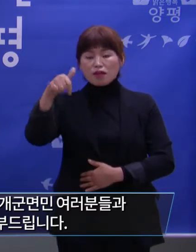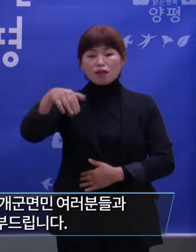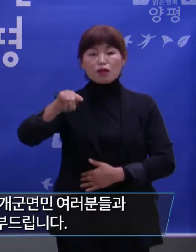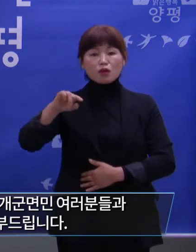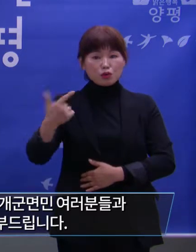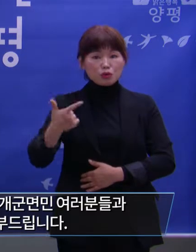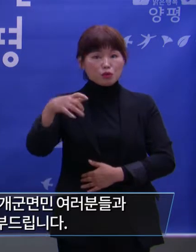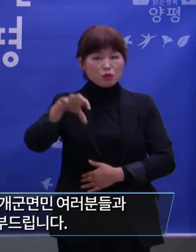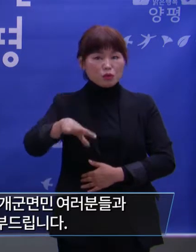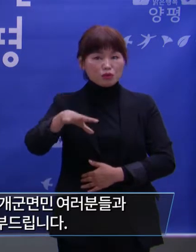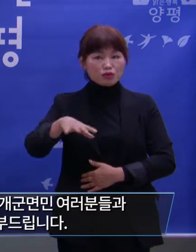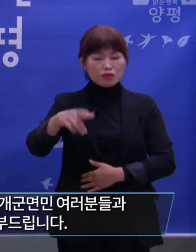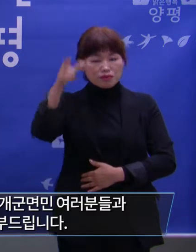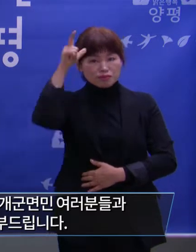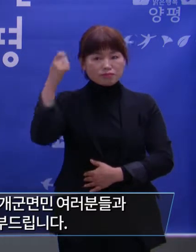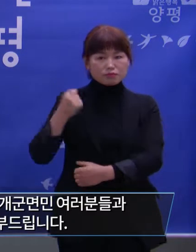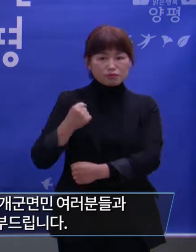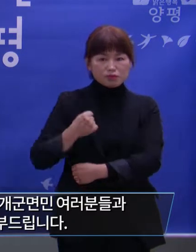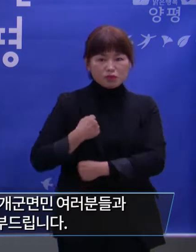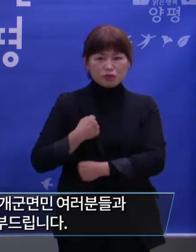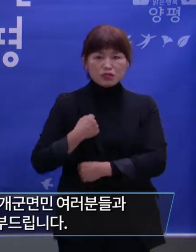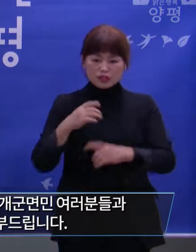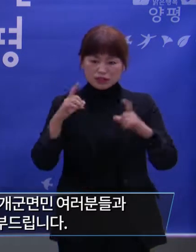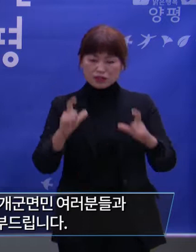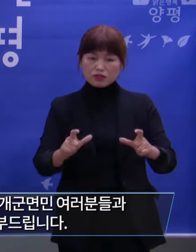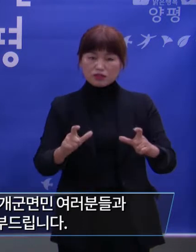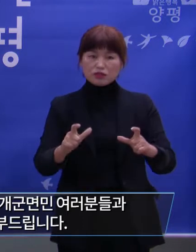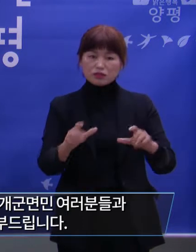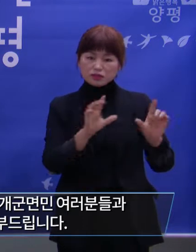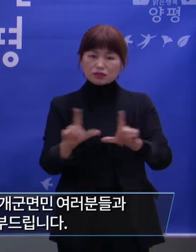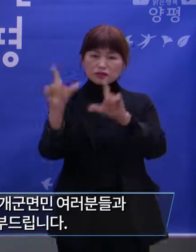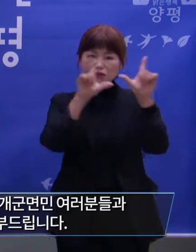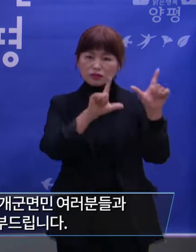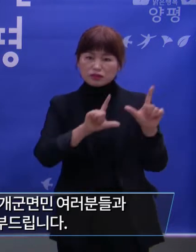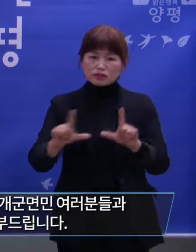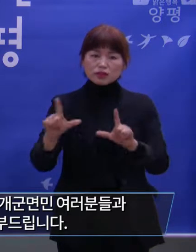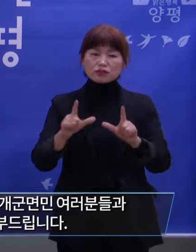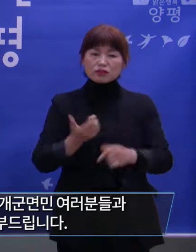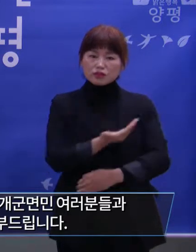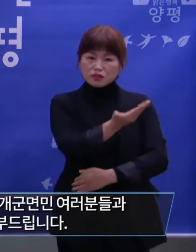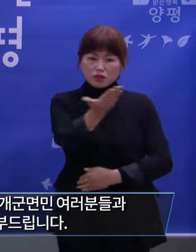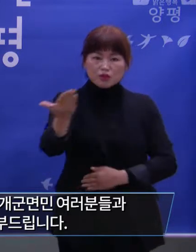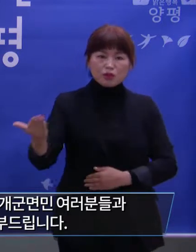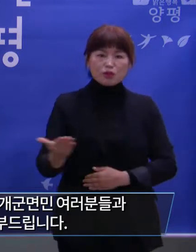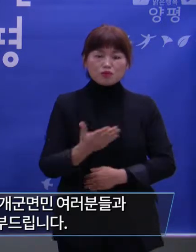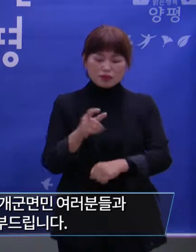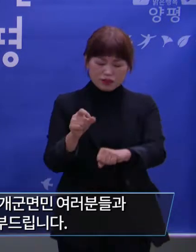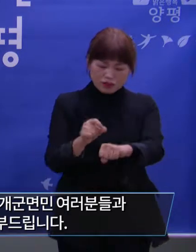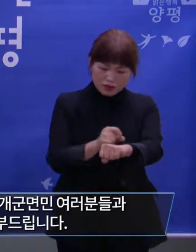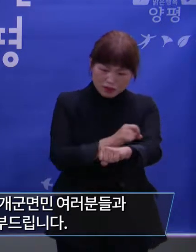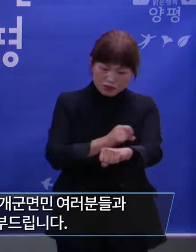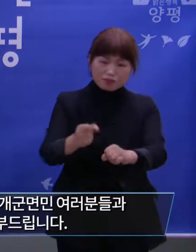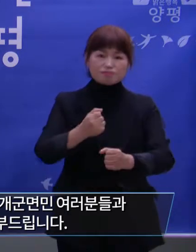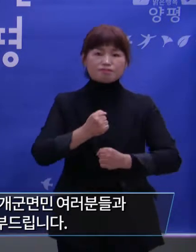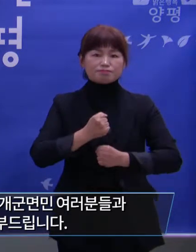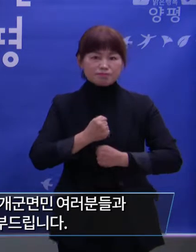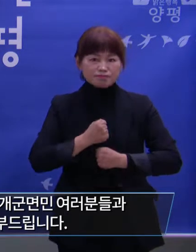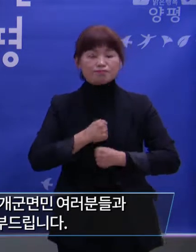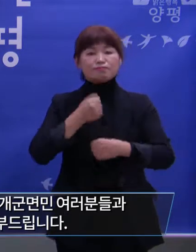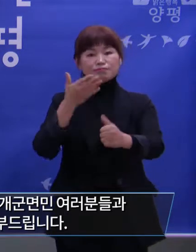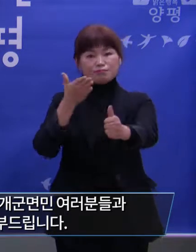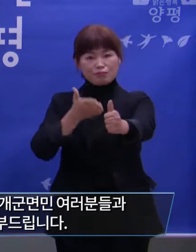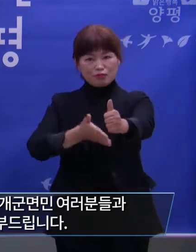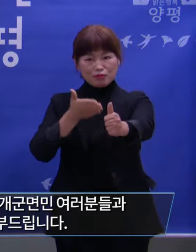나와 계군면민 여러분들과 그 일대에 거주하시는 분들은 각별히 주의하여 주실